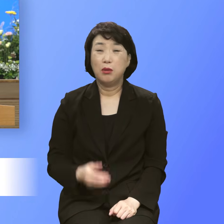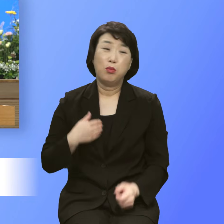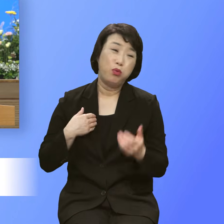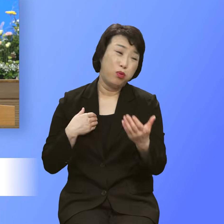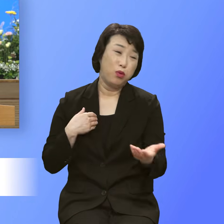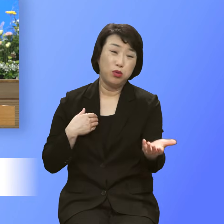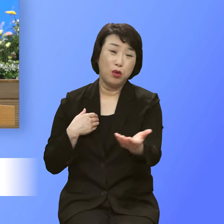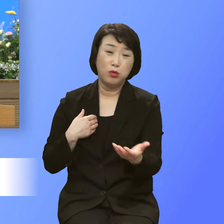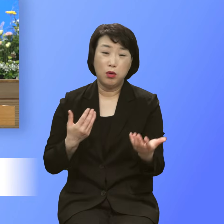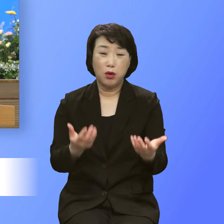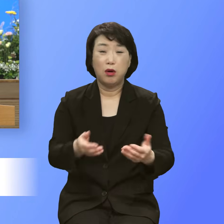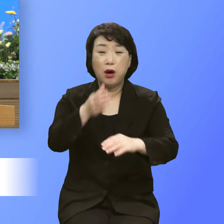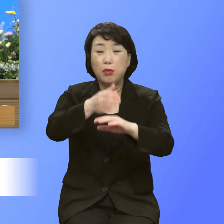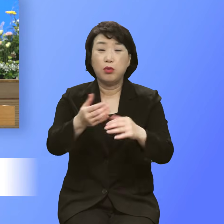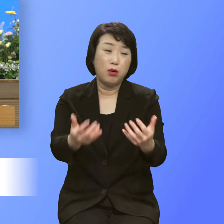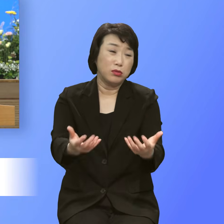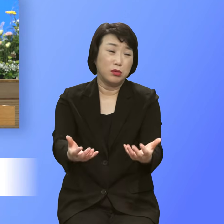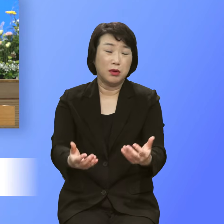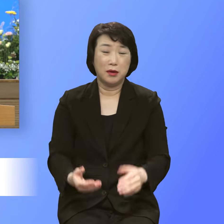모르면 어떻게 감사가 나오겠어요?